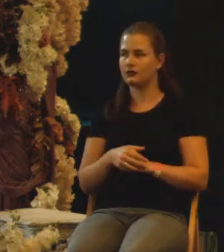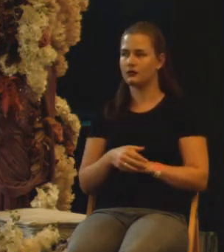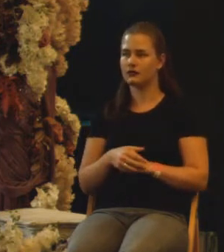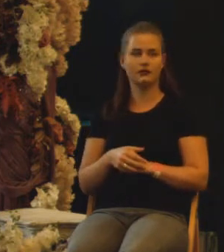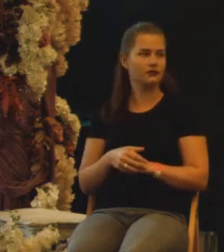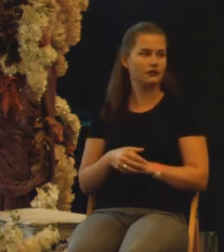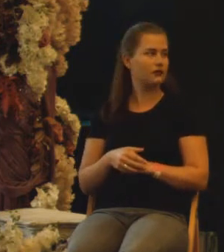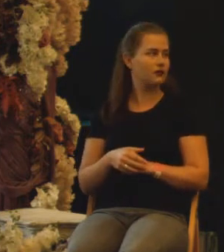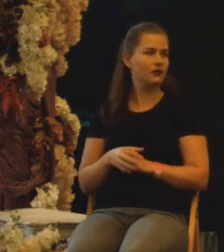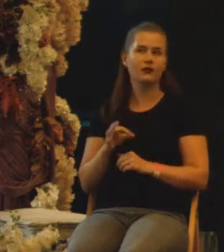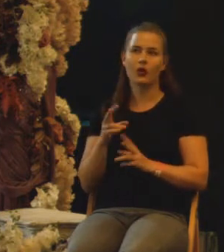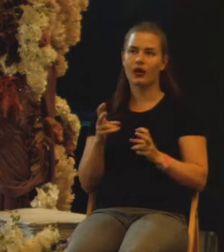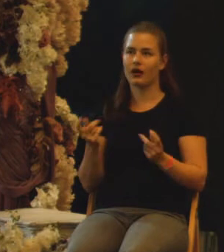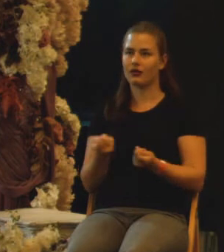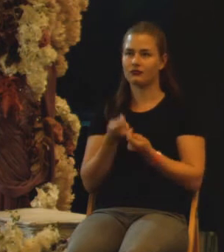там кто-то любит.